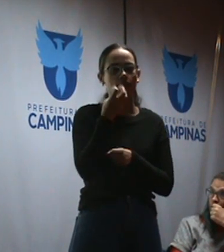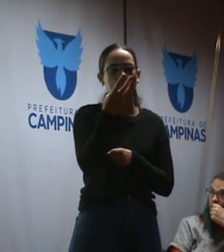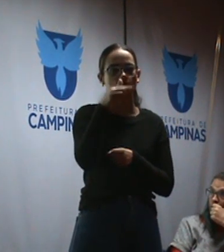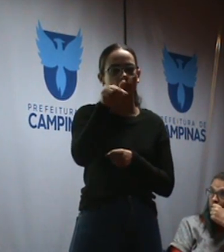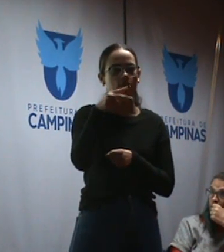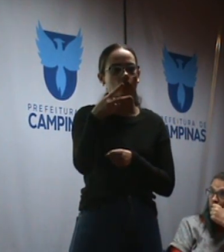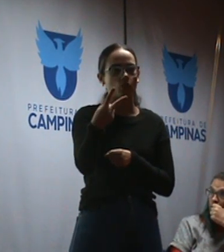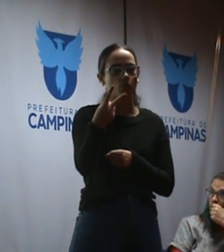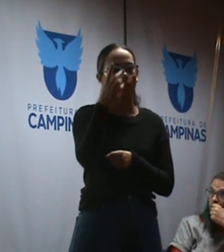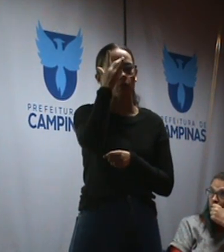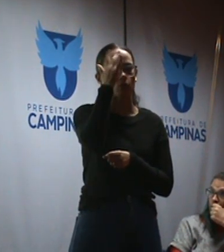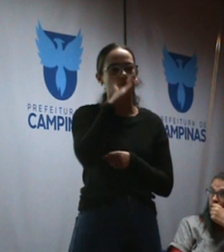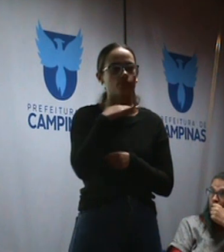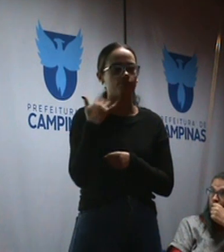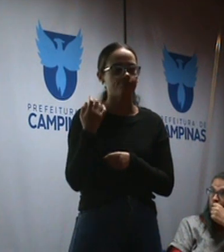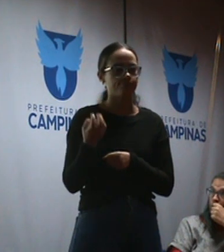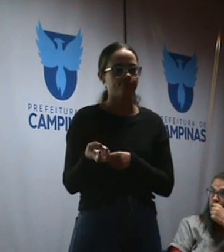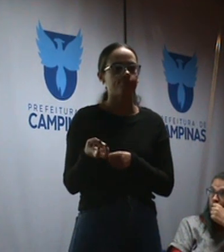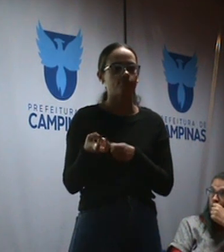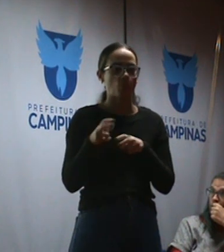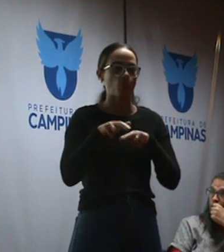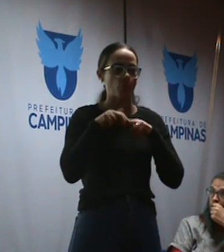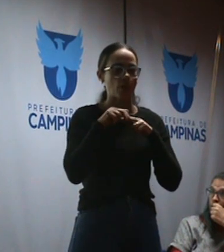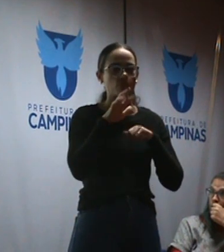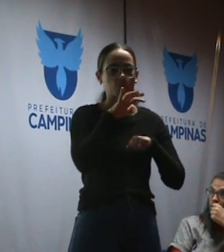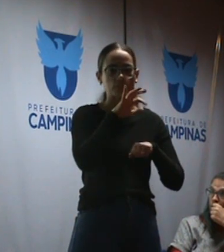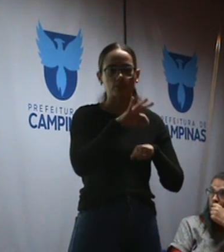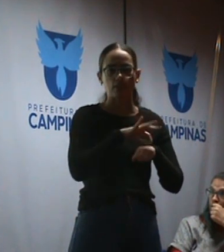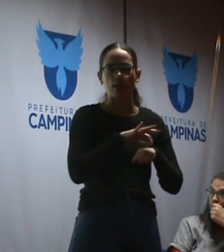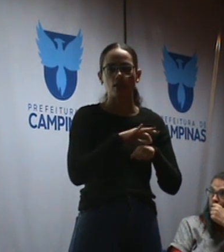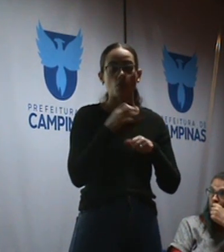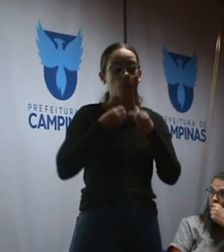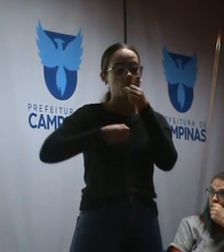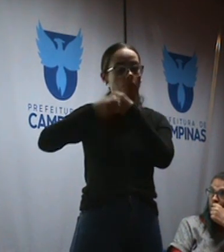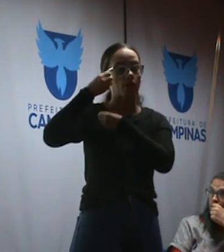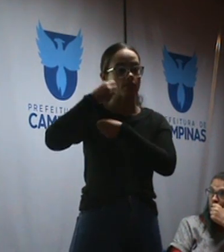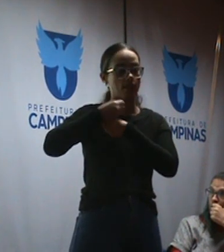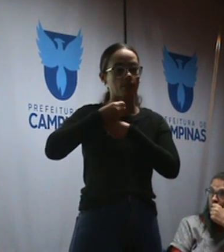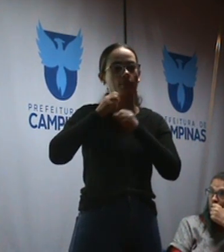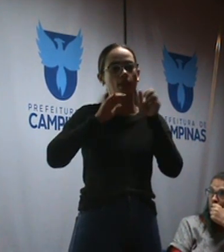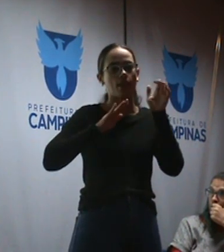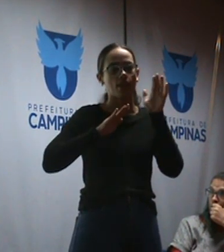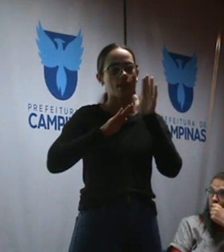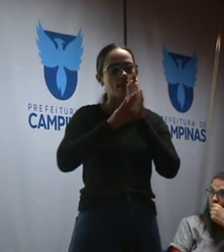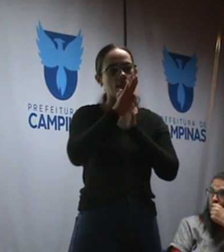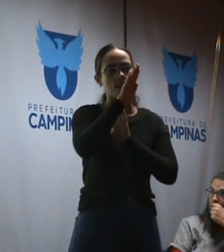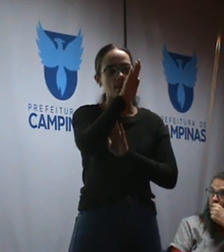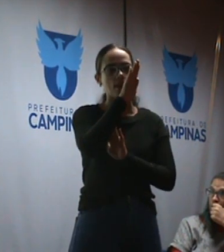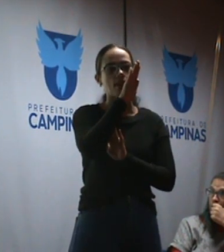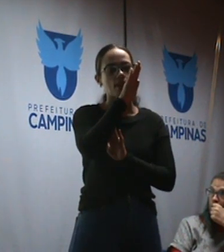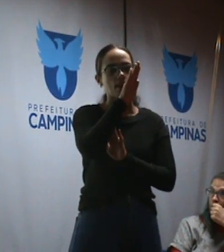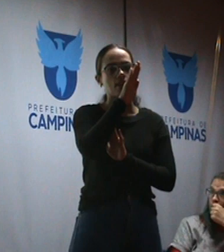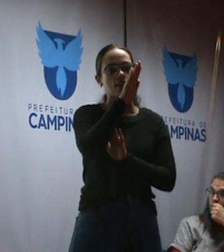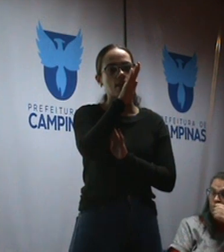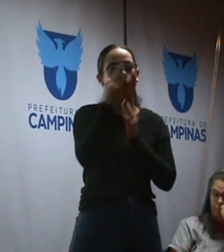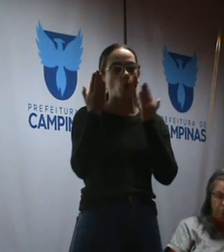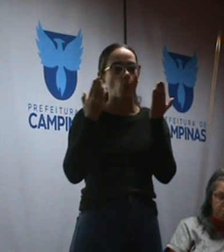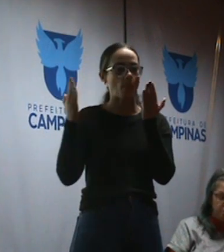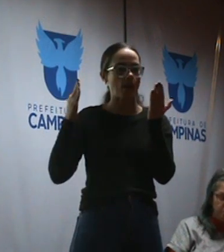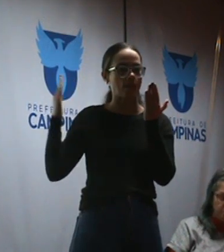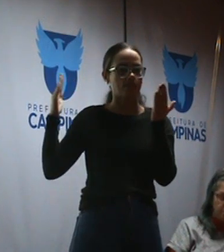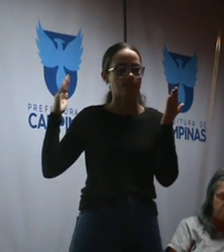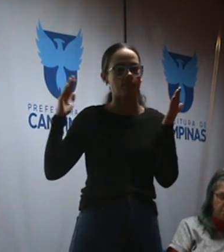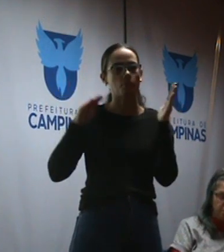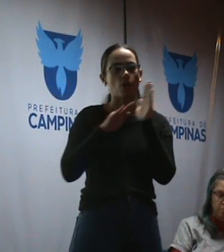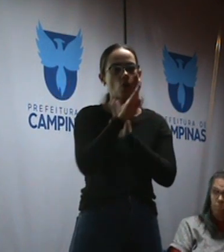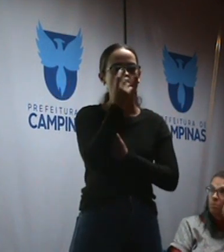de óbitos por dengue. O ano passado a gente atingiu o maior número de óbitos aí desde os anos anteriores, a série histórica